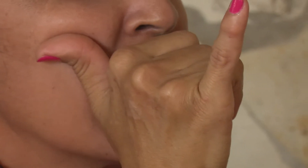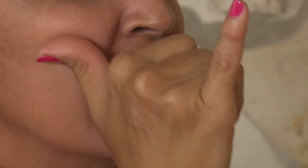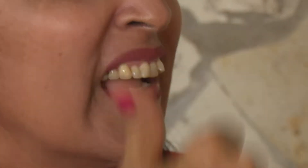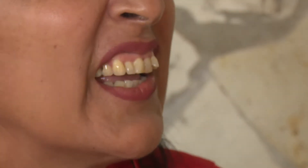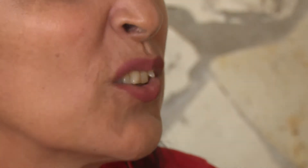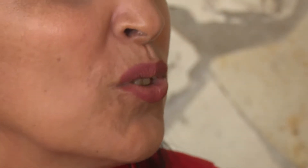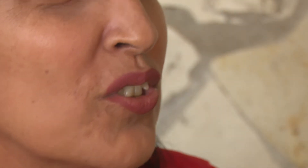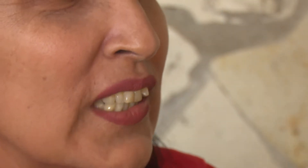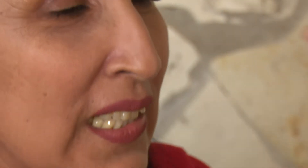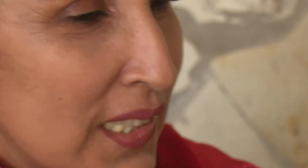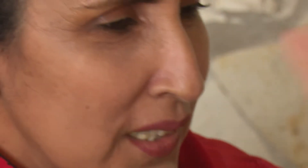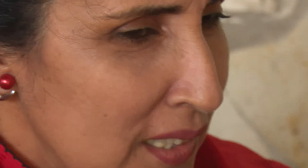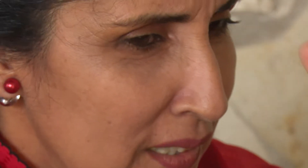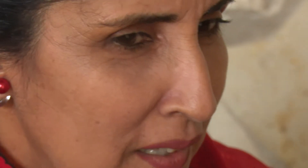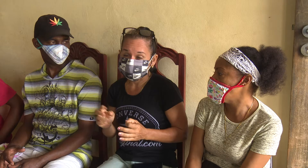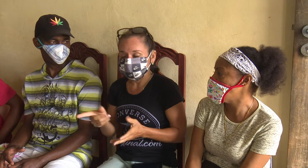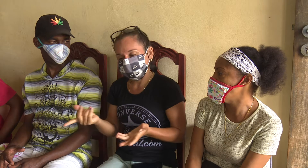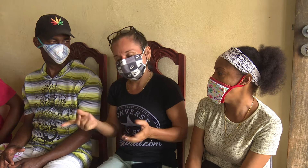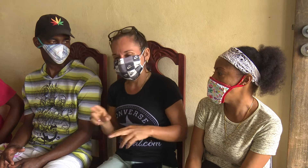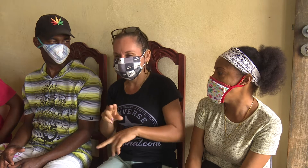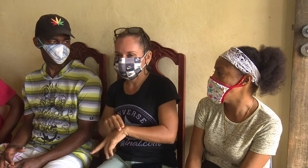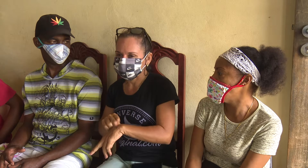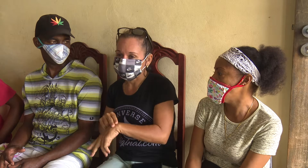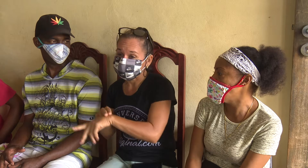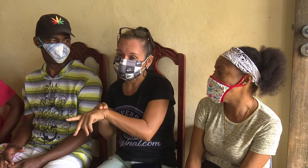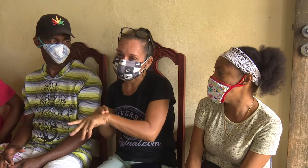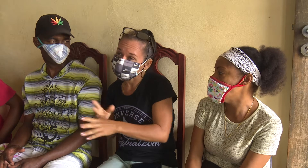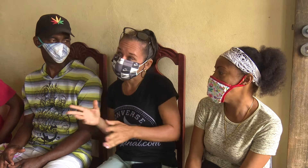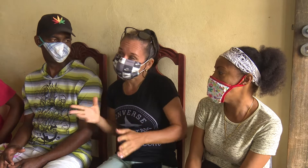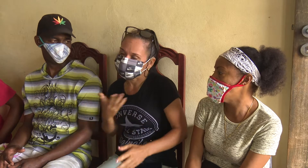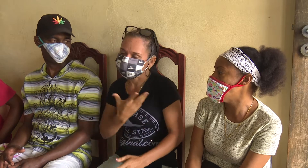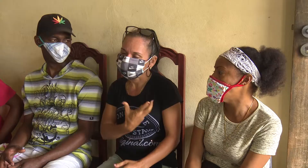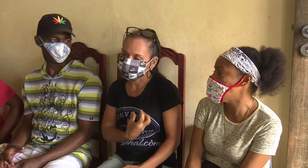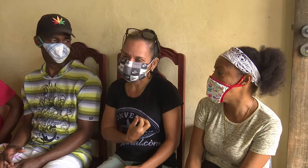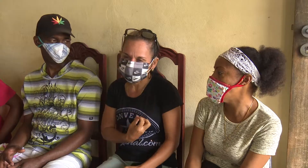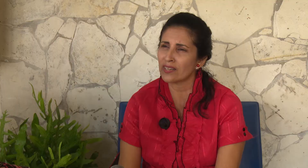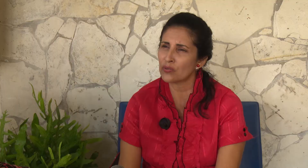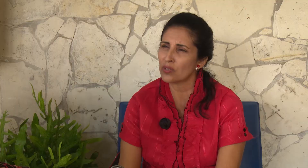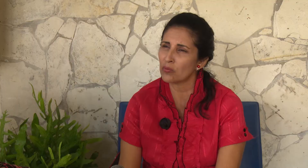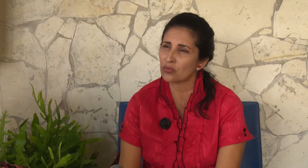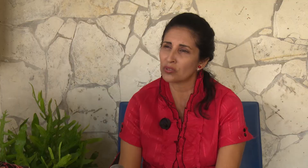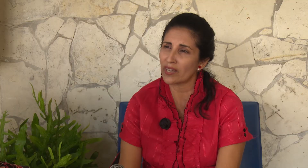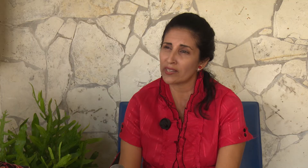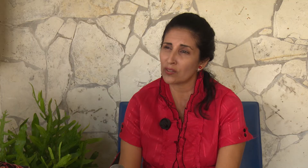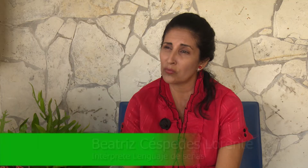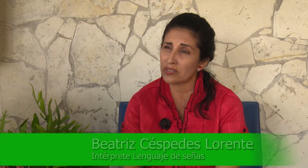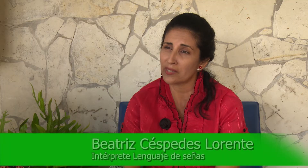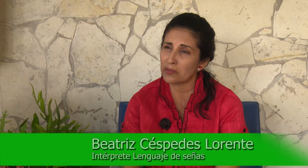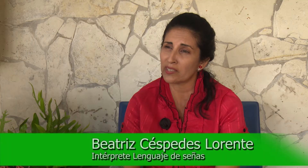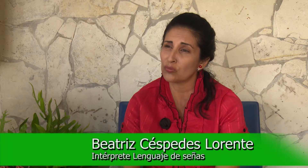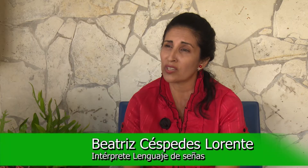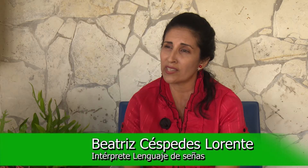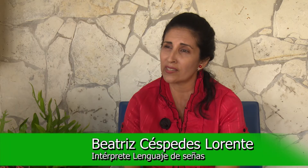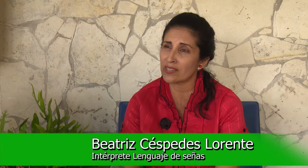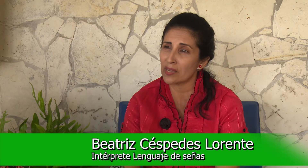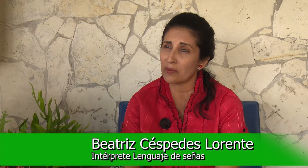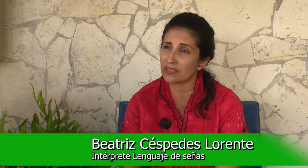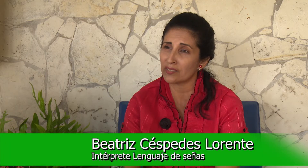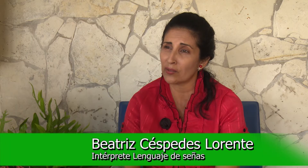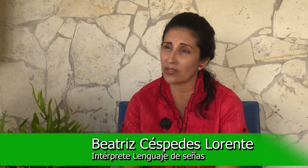sean segregados por culpa de las barreras de la comunicación. Comencé a hacer ayudas voluntarias como intérprete en un taller de discapacitados